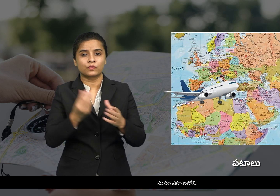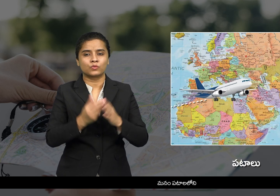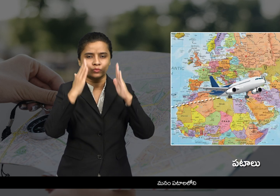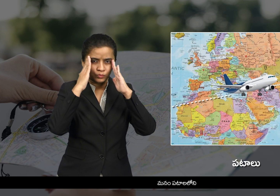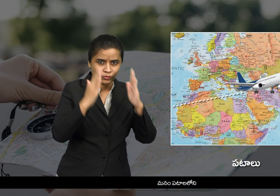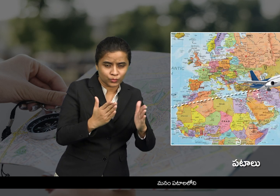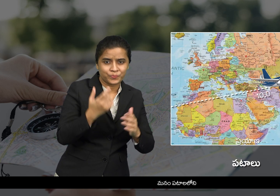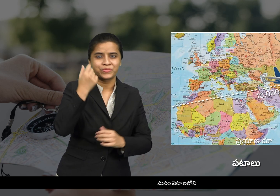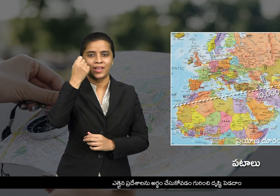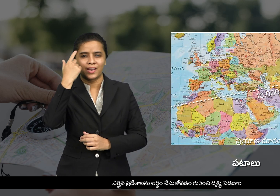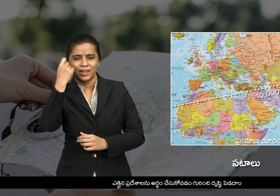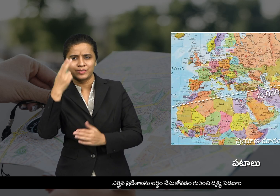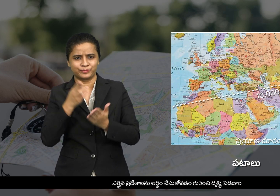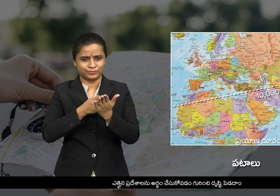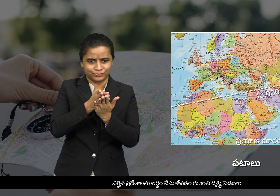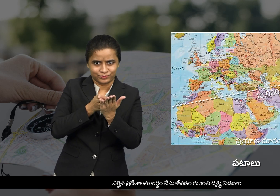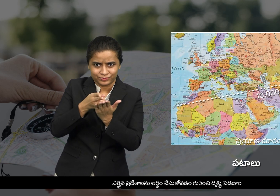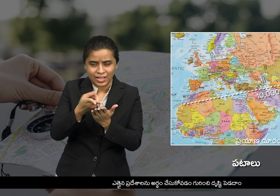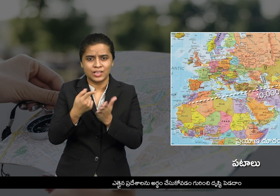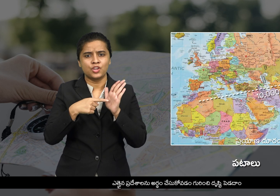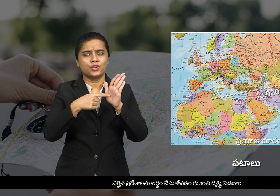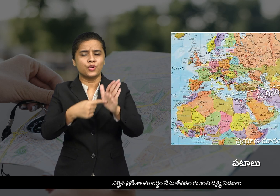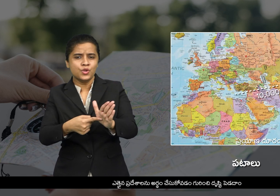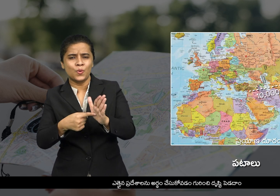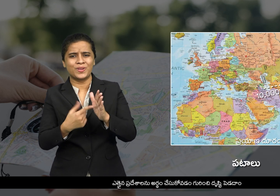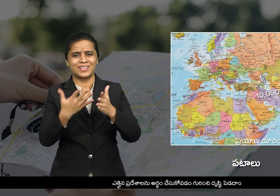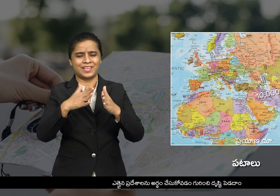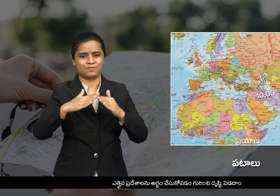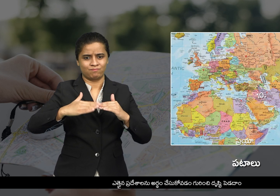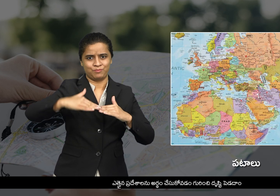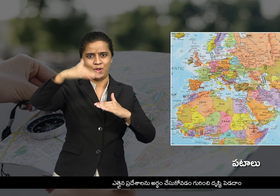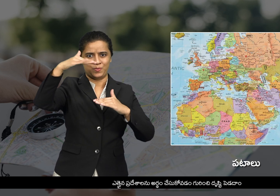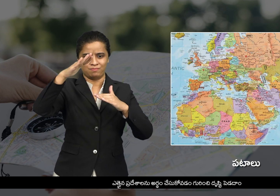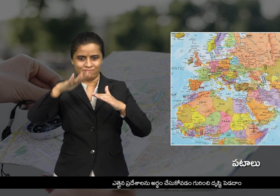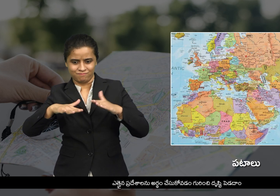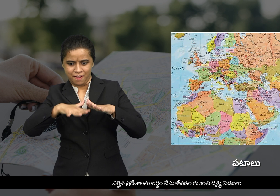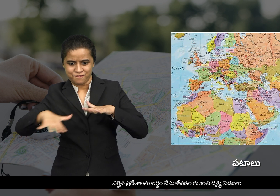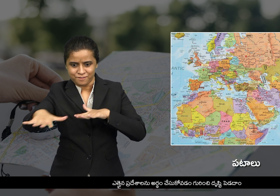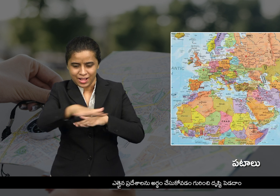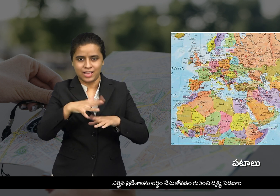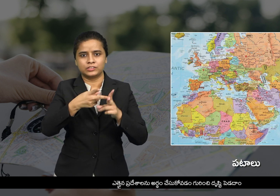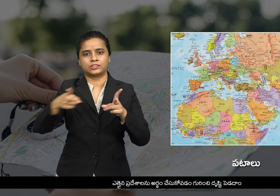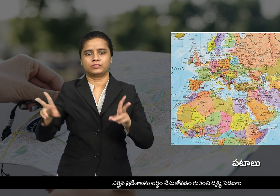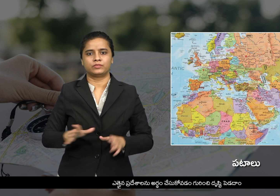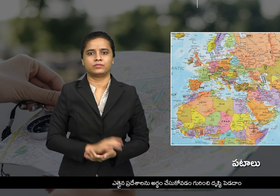మనం పటాలలోని ఎత్తైన ప్రదేశాలను అర్థం చేసుకోవడం గురించి దృష్టి పెడదాం.